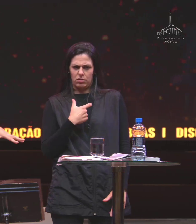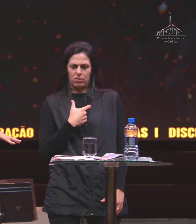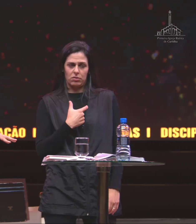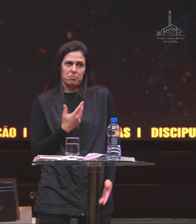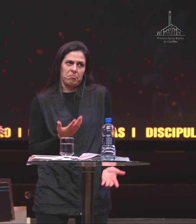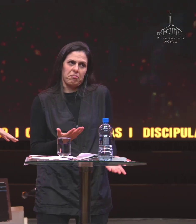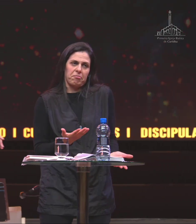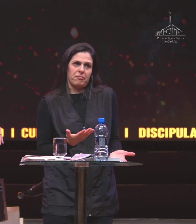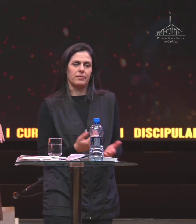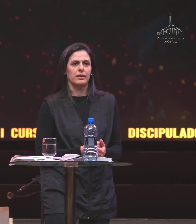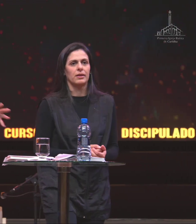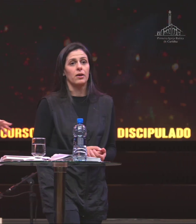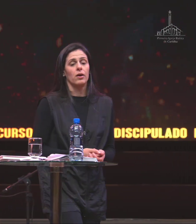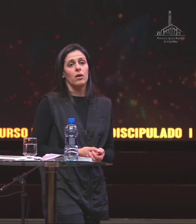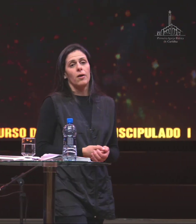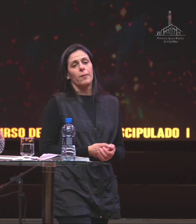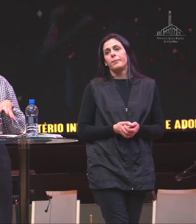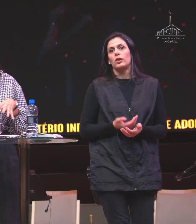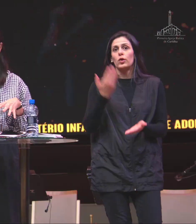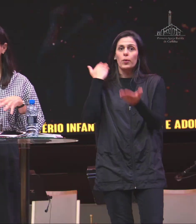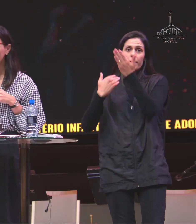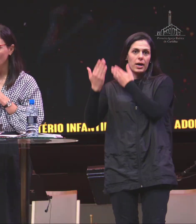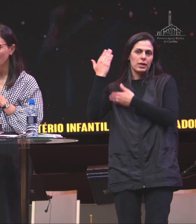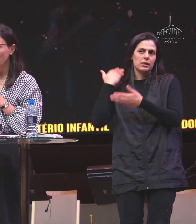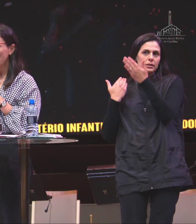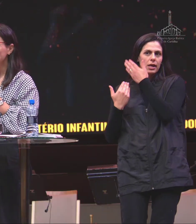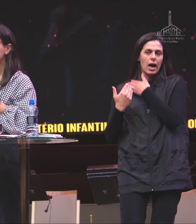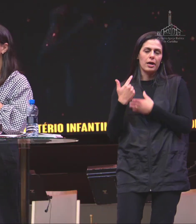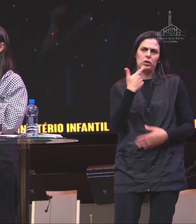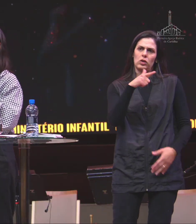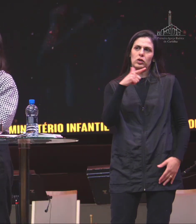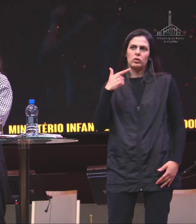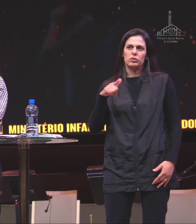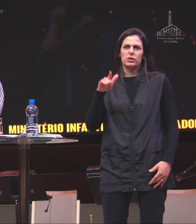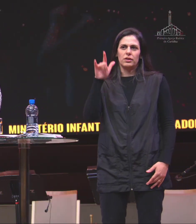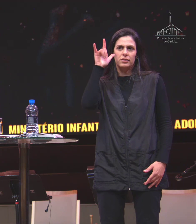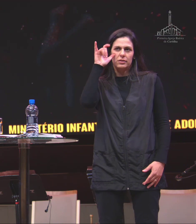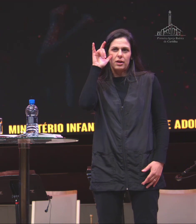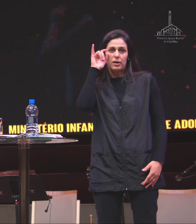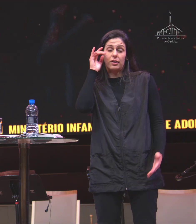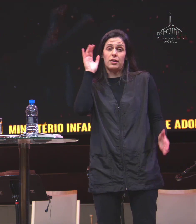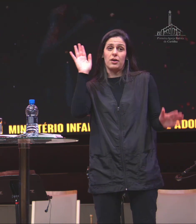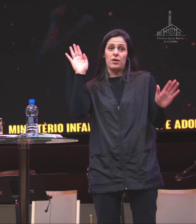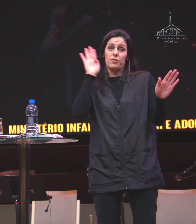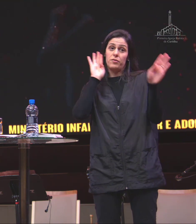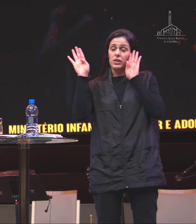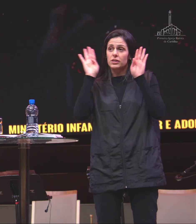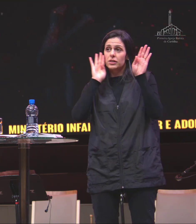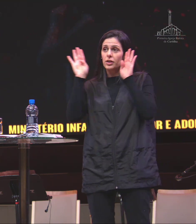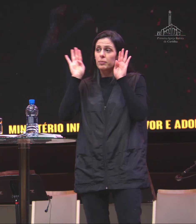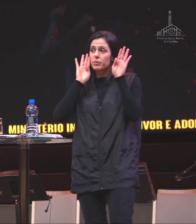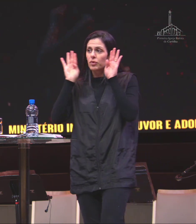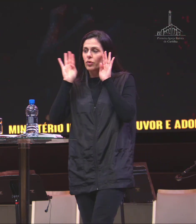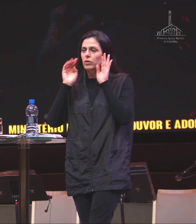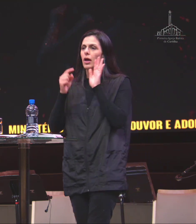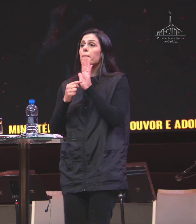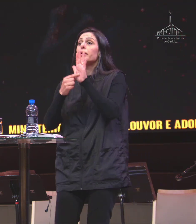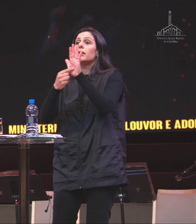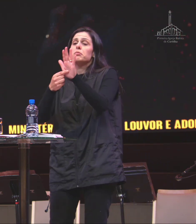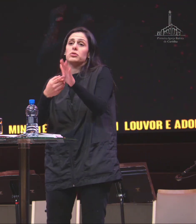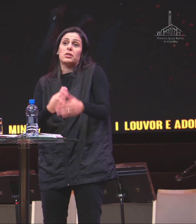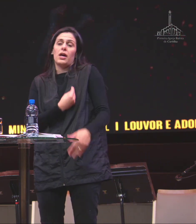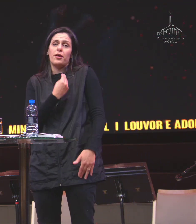apanhar? Não é para responder. Não é para responder, é para você refletir sobre o seu comportamento, porque